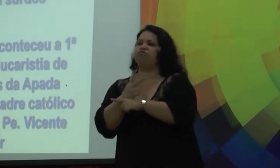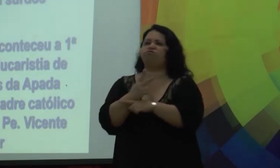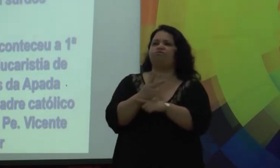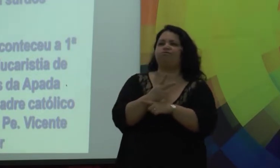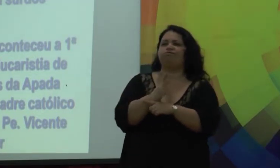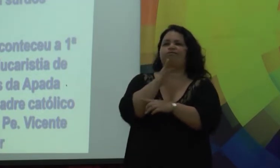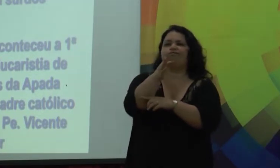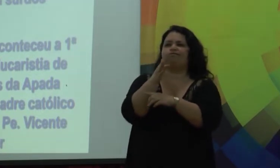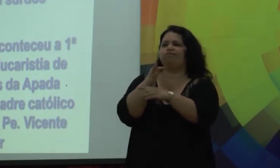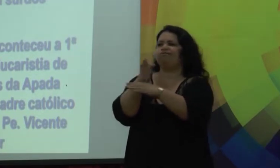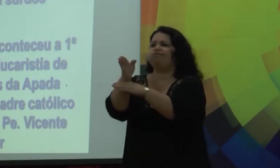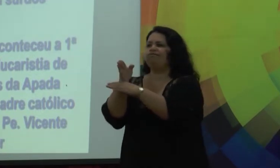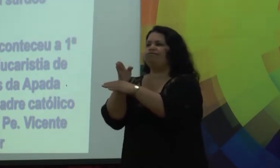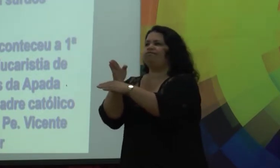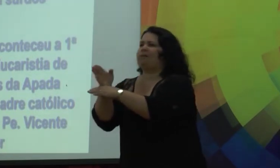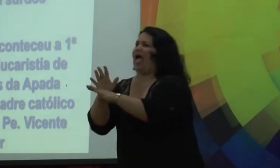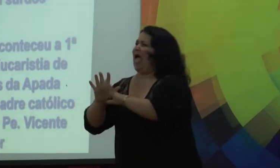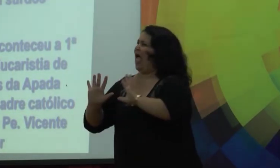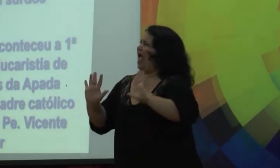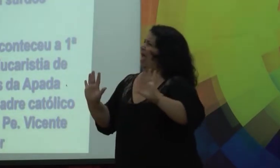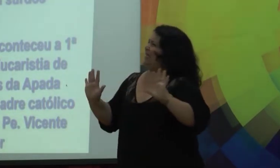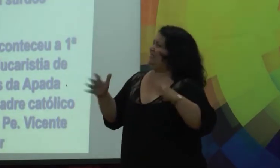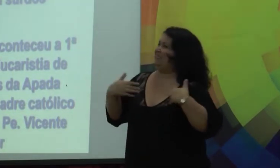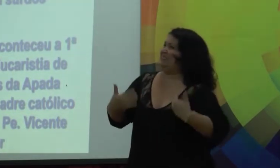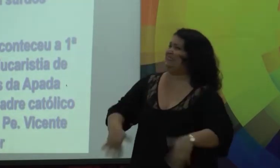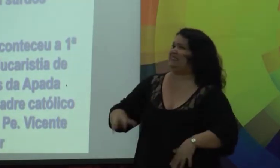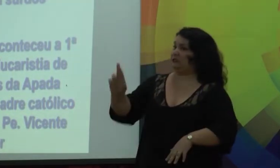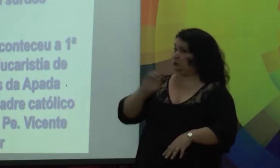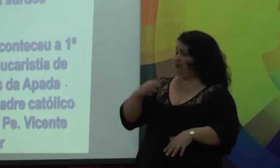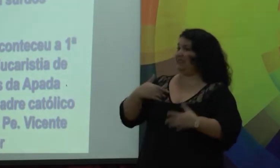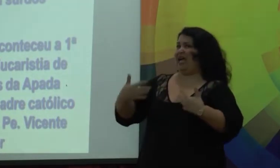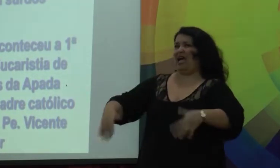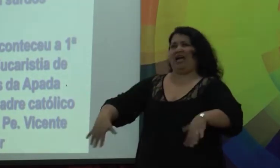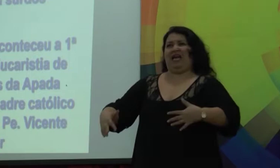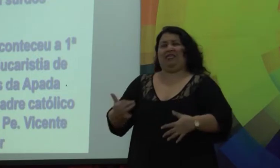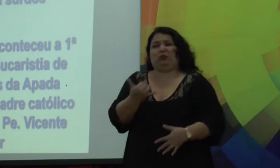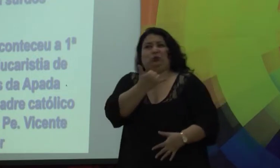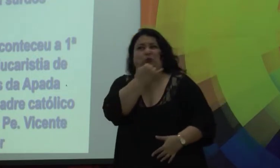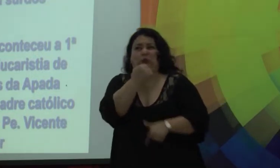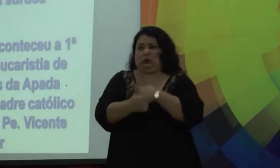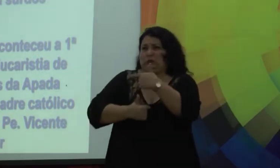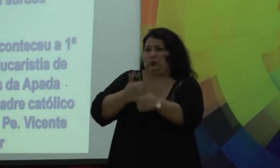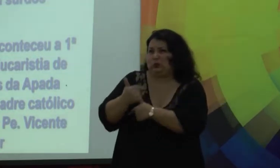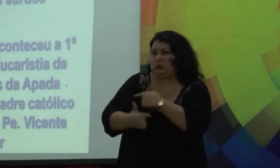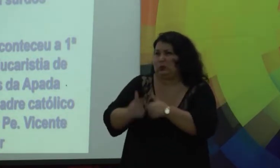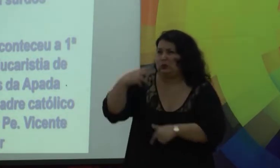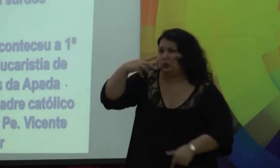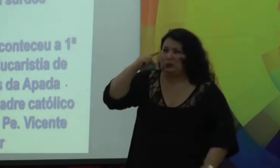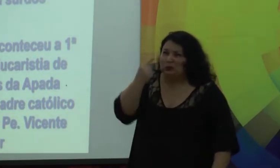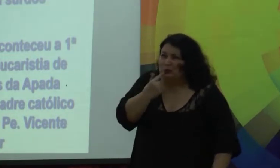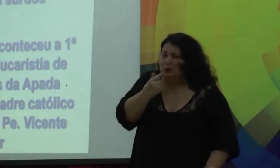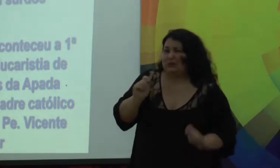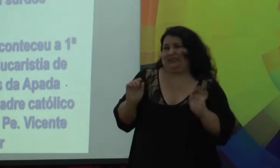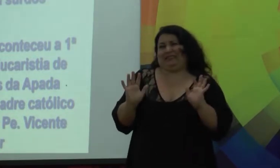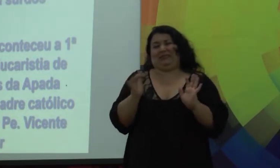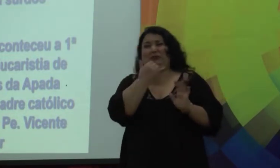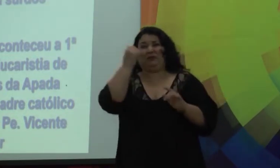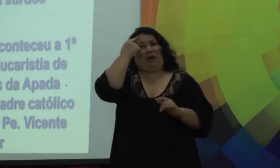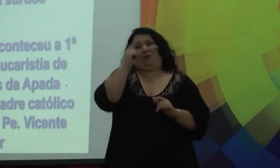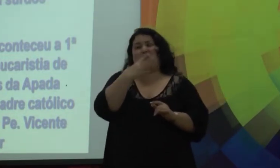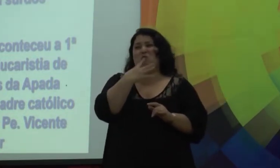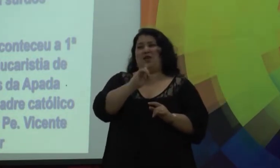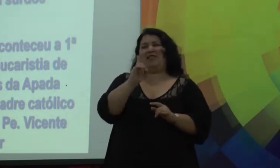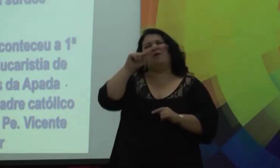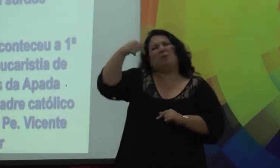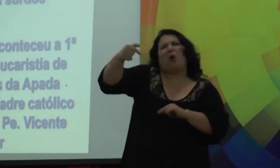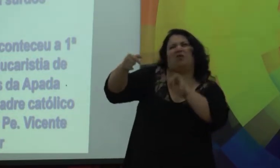Todas 3. Ah, mas olha, trabalhar. Ih, não sabendo. Vamos deixar para depois, vamos deixar para depois. Marcar para depois,